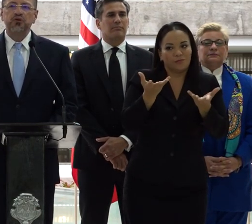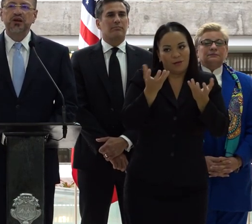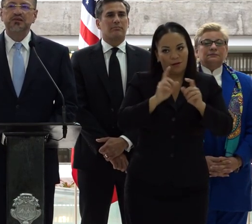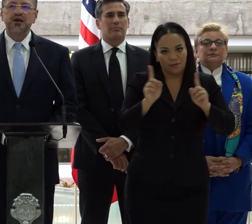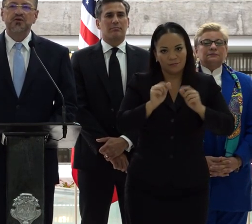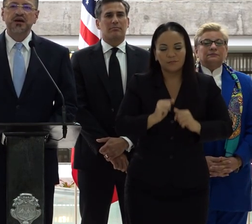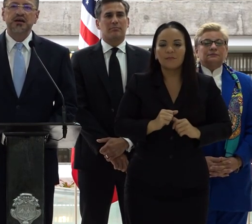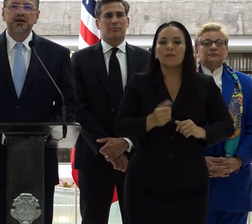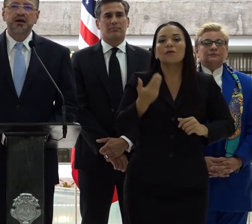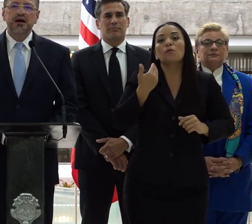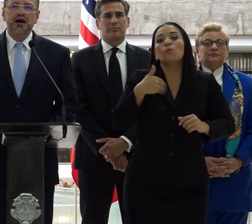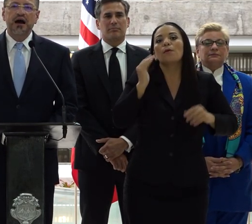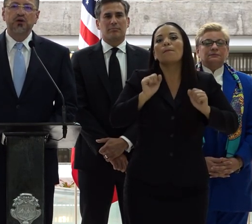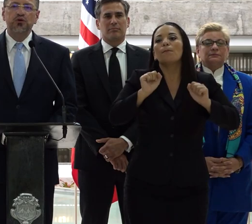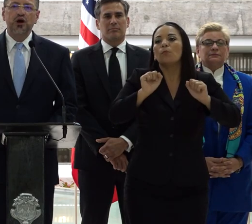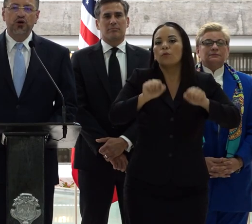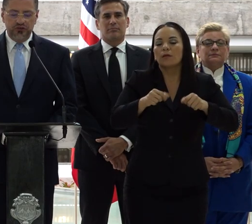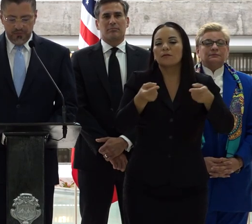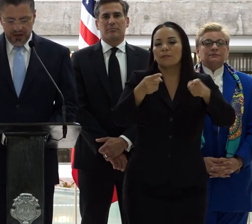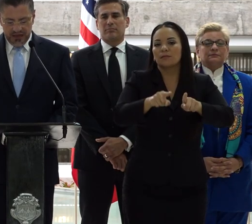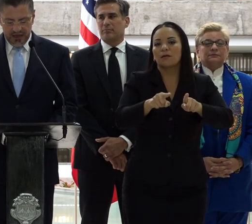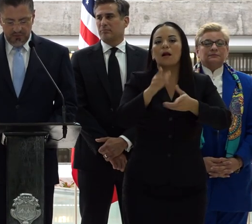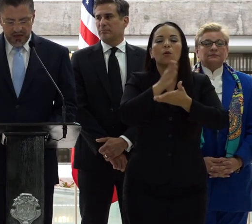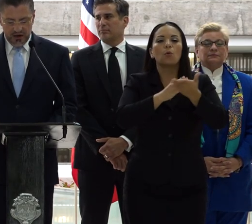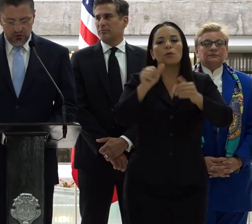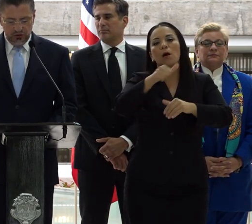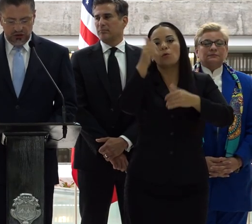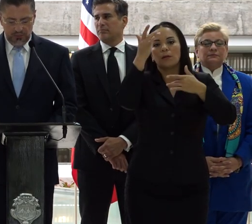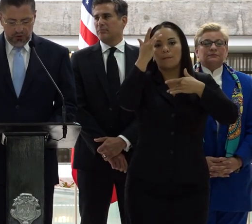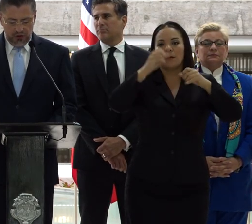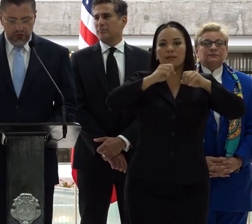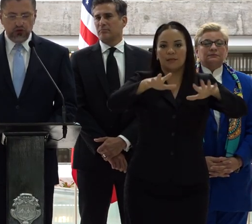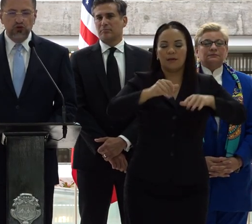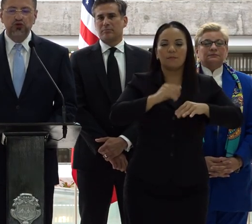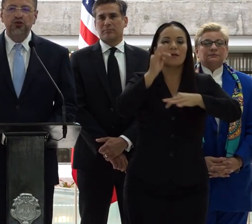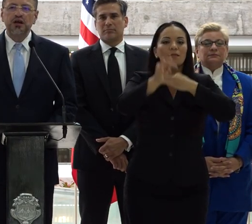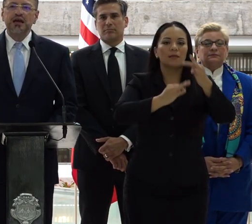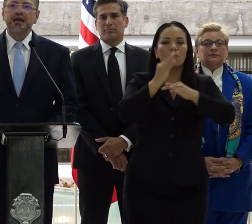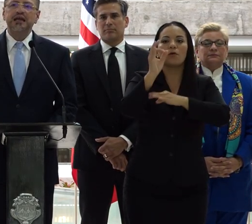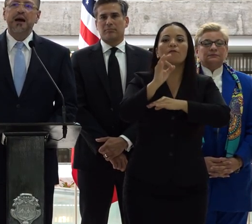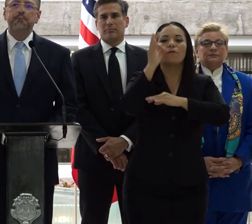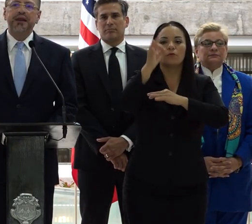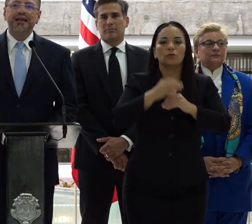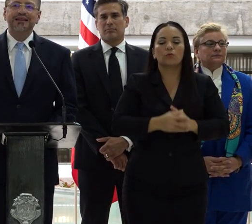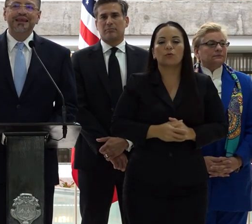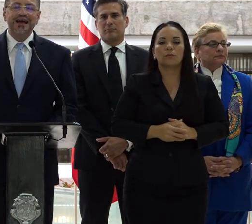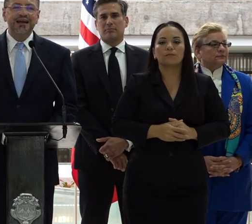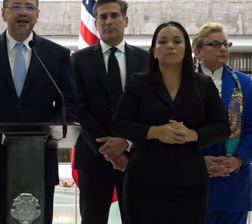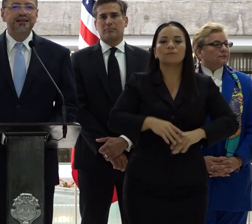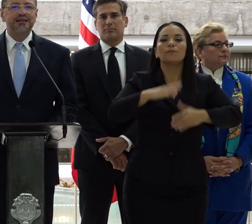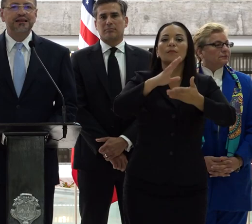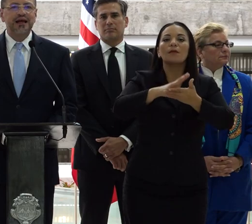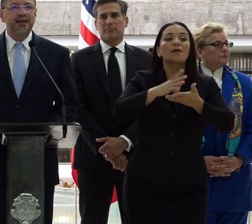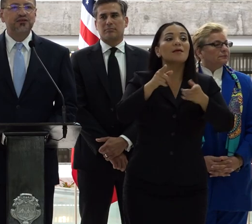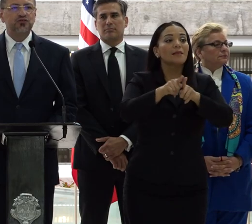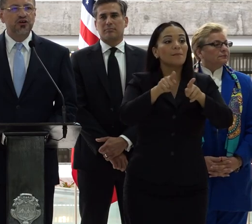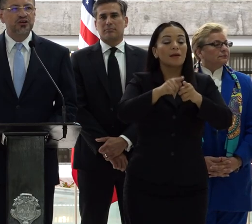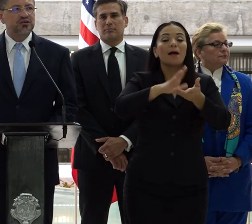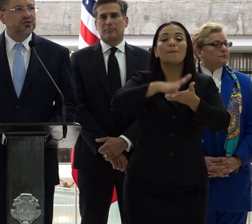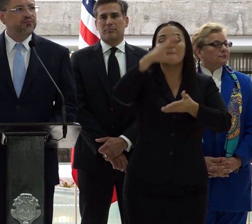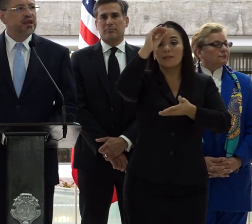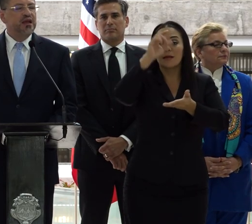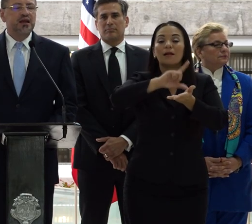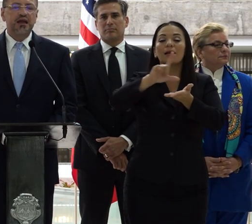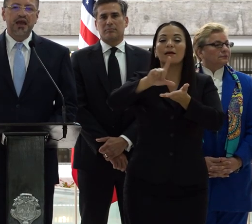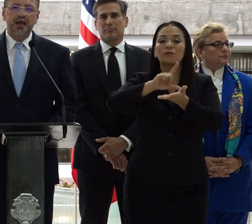que pudiese haber alguna otra pandemia de algún tipo en el futuro y aprender las